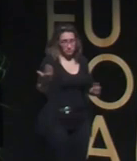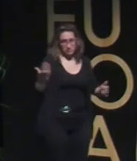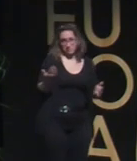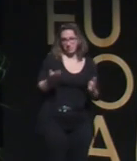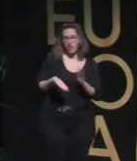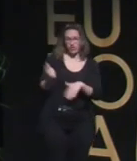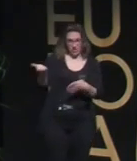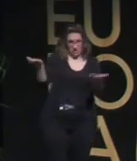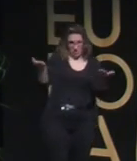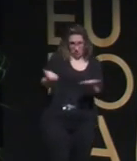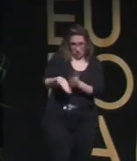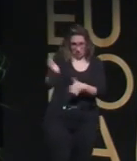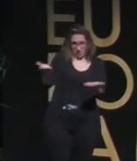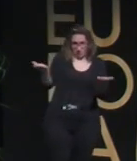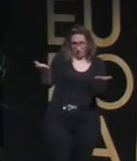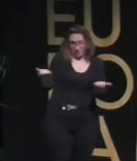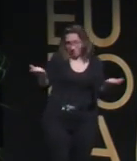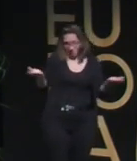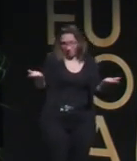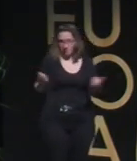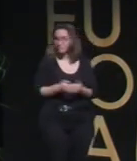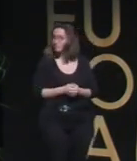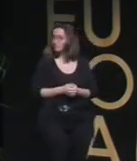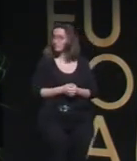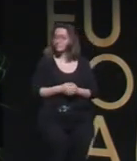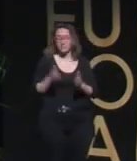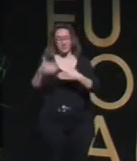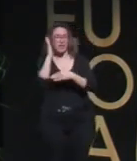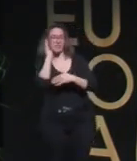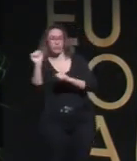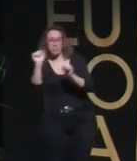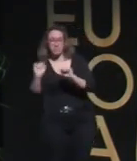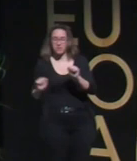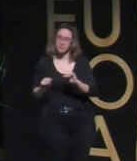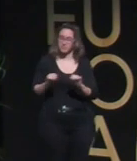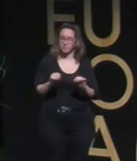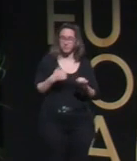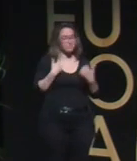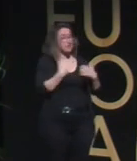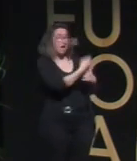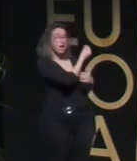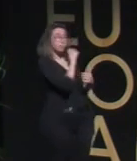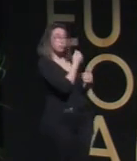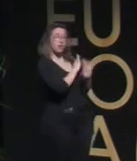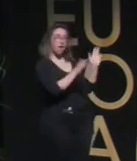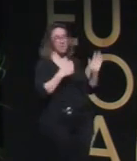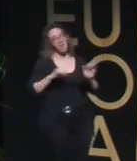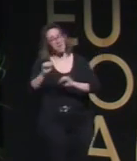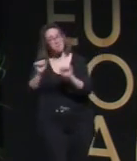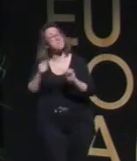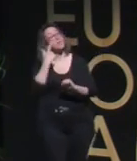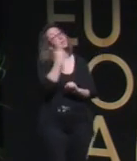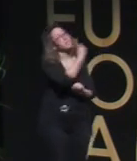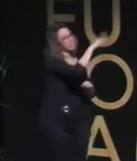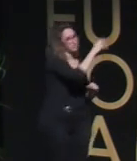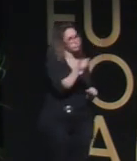¿Dónde vas así? Limpié mi cuarto, mamá, y lo hice sin que tú me lo dijeras. Bien, eso fue muy amable. Por supuesto, esto